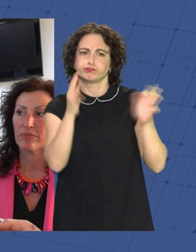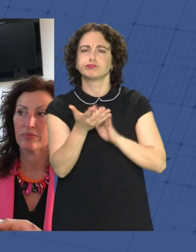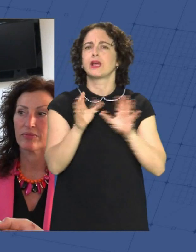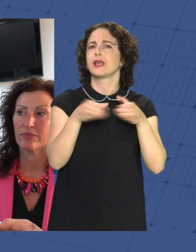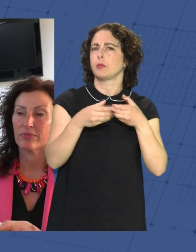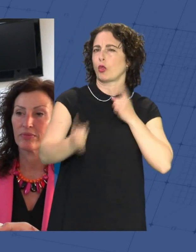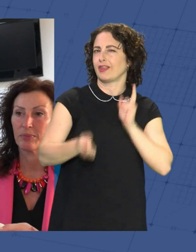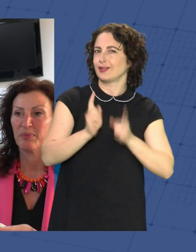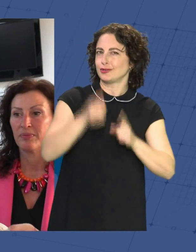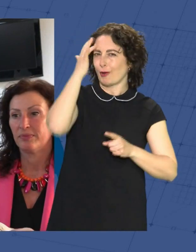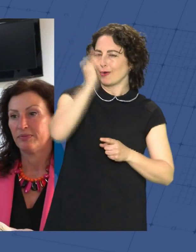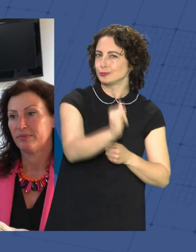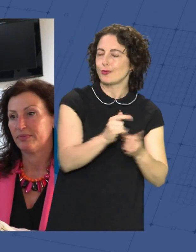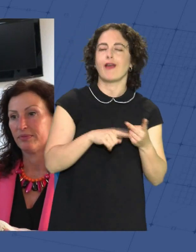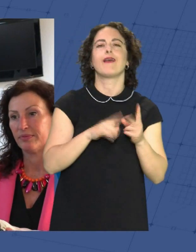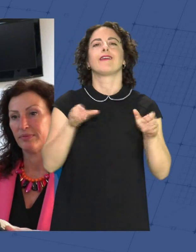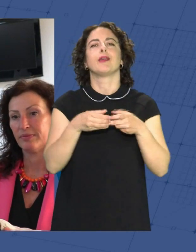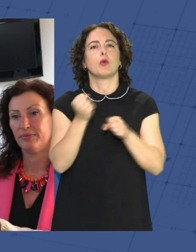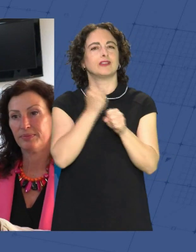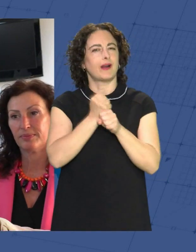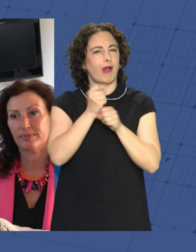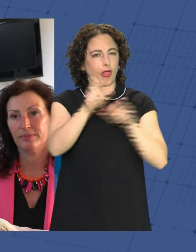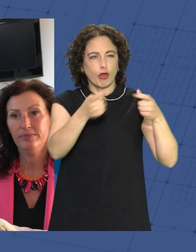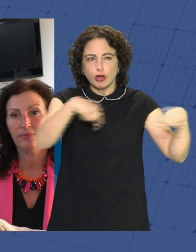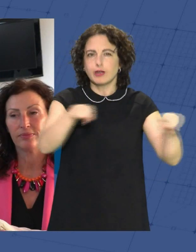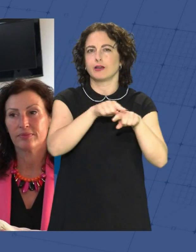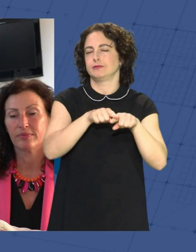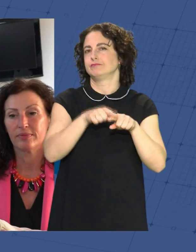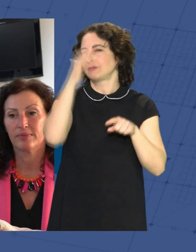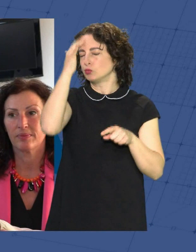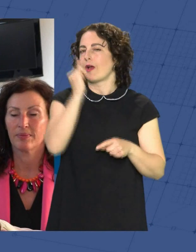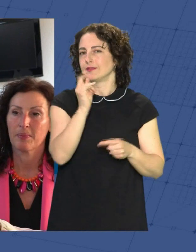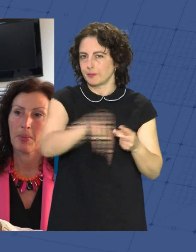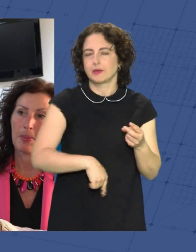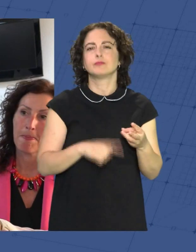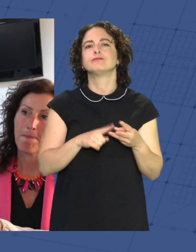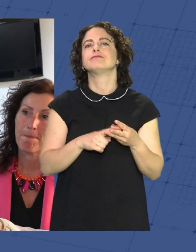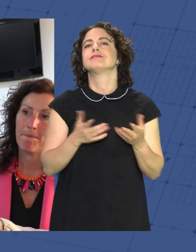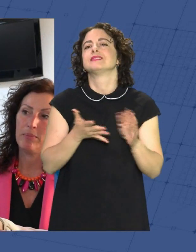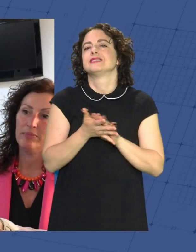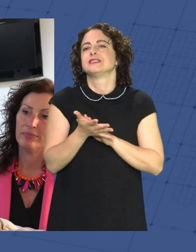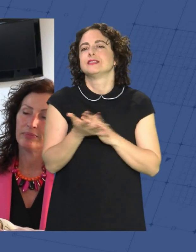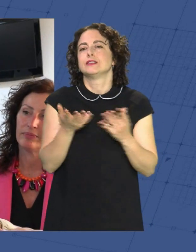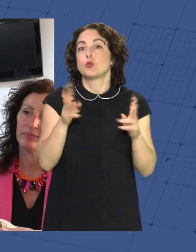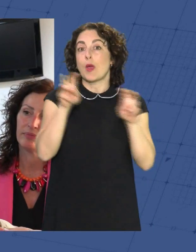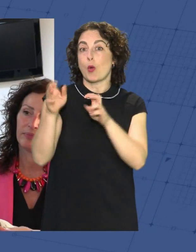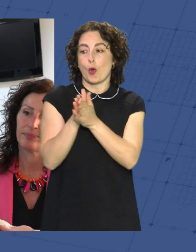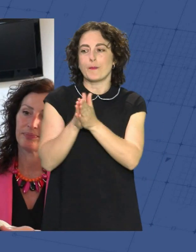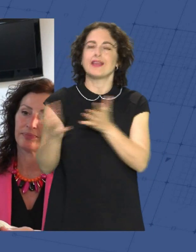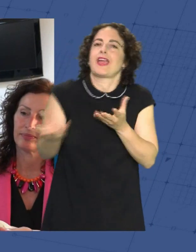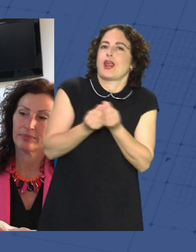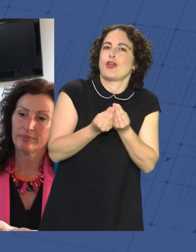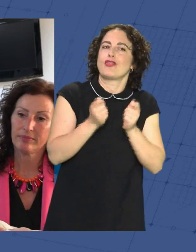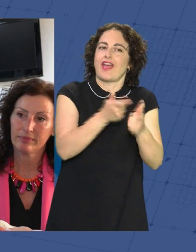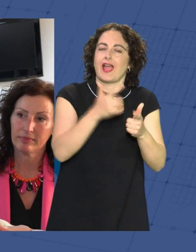directivo ilusionado, con un equipo de trabajadores y de personales sanitarios ilusionados. Que estos nuevos compañeros van a aportar